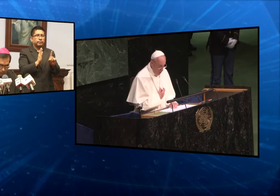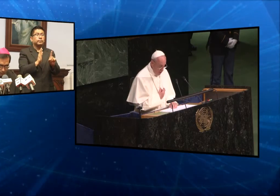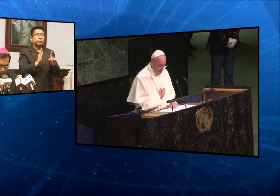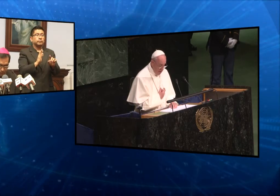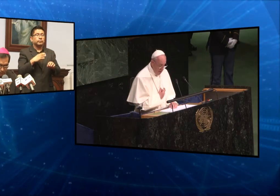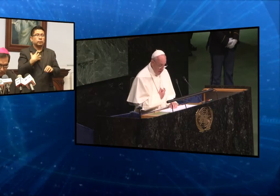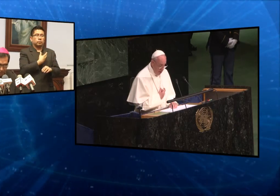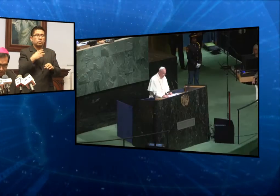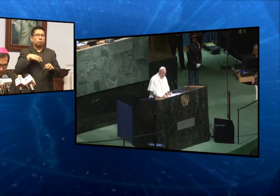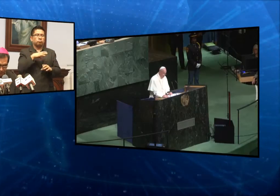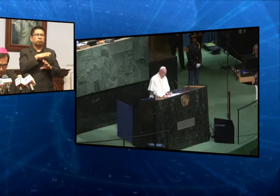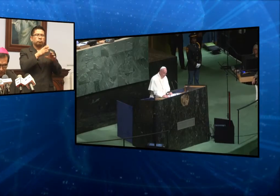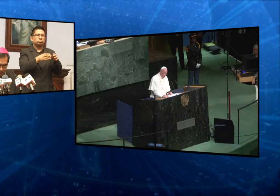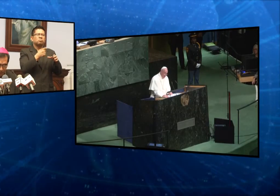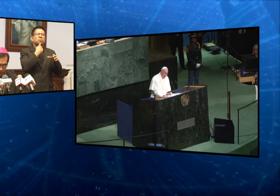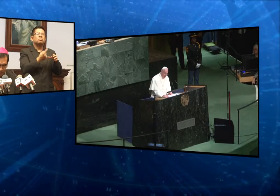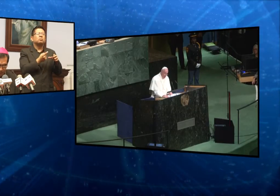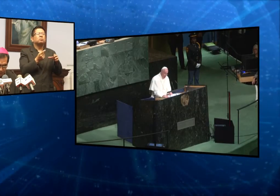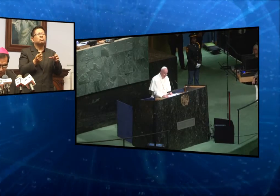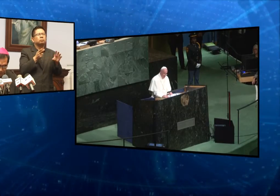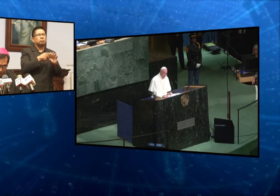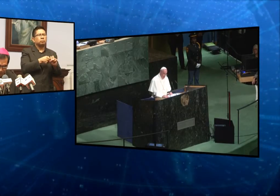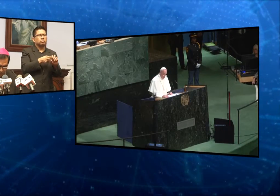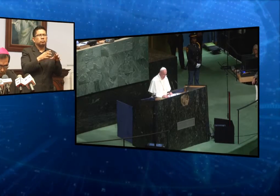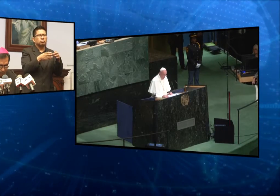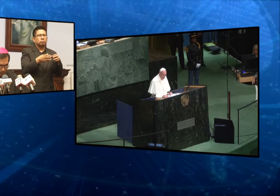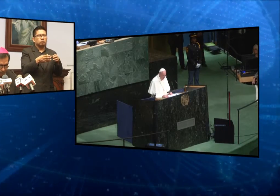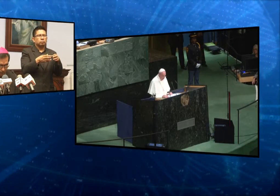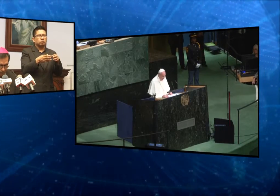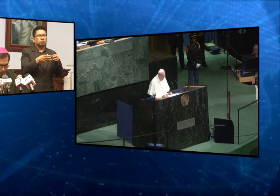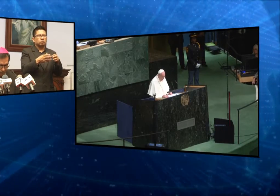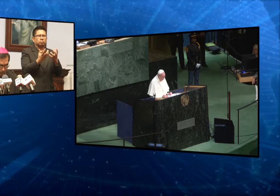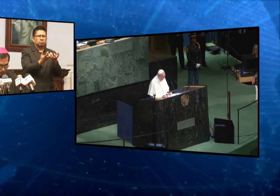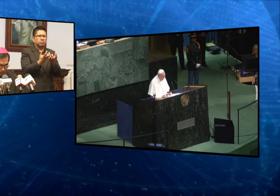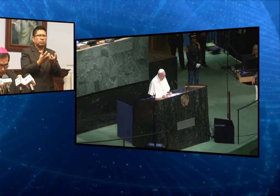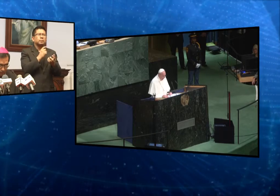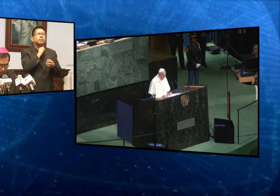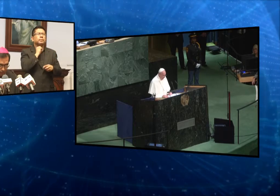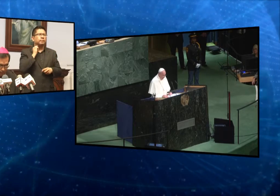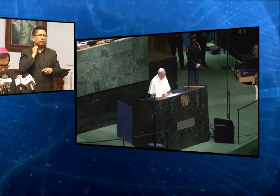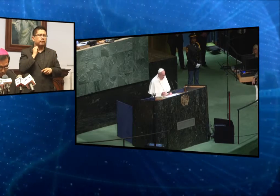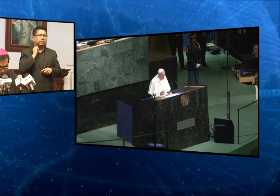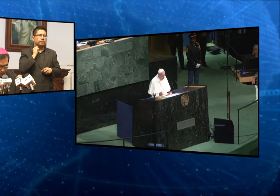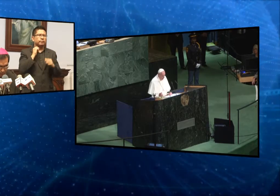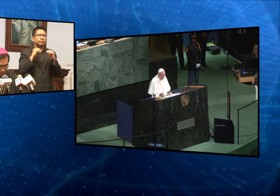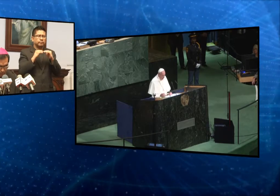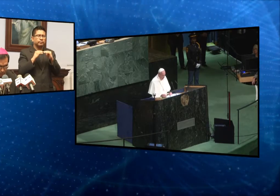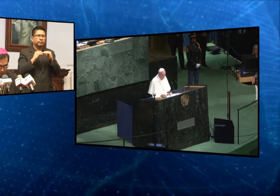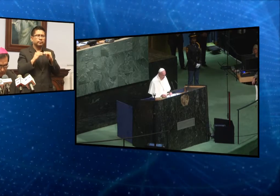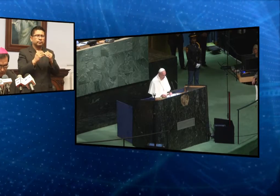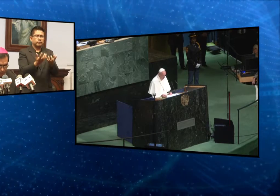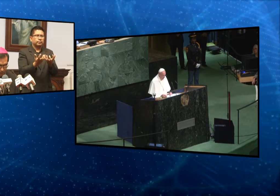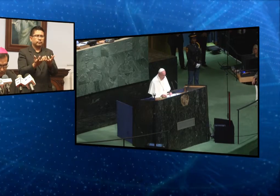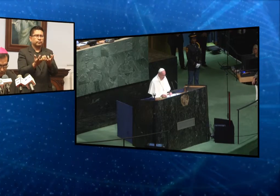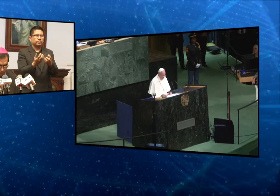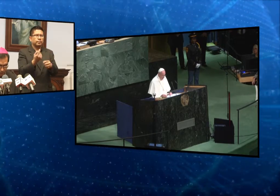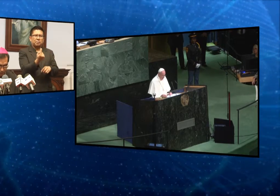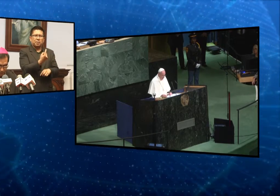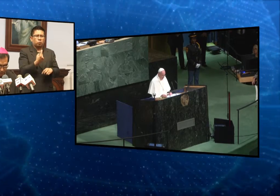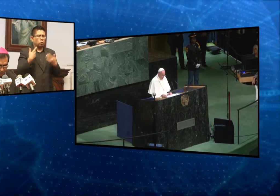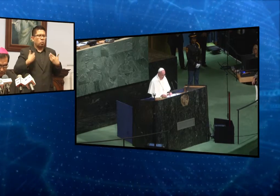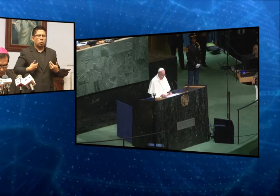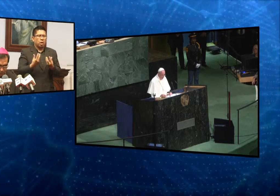Nuestra comisión será acompañada de un buen número de sacerdotes y también de un buen número de